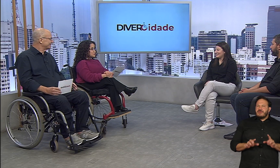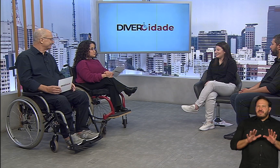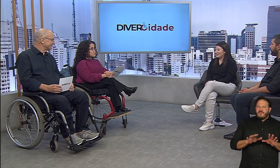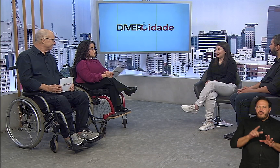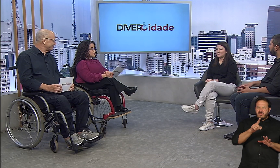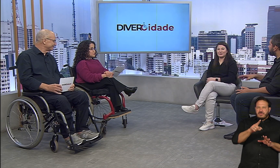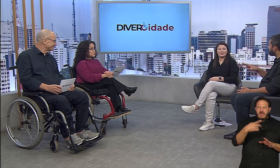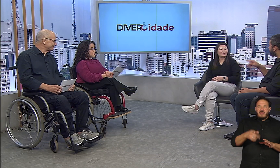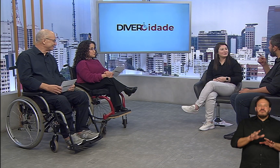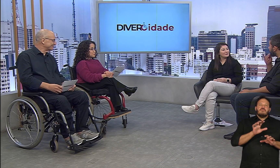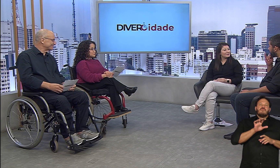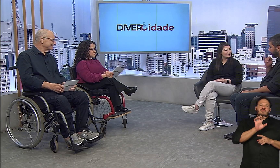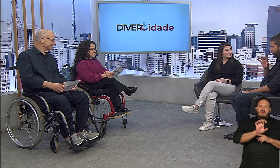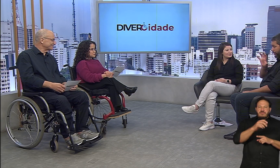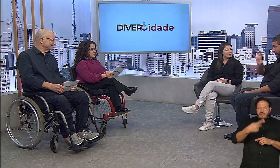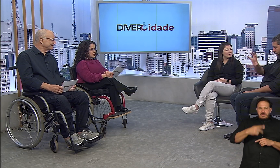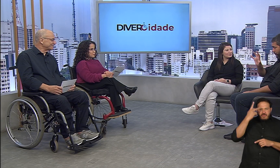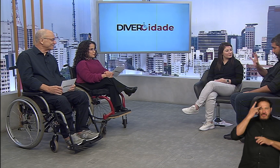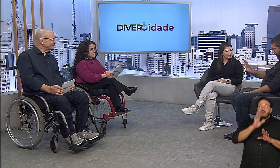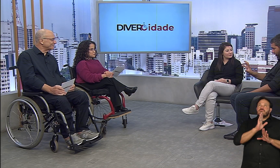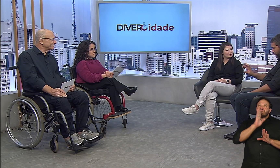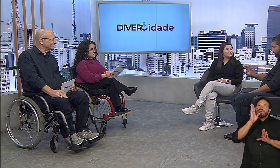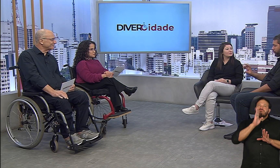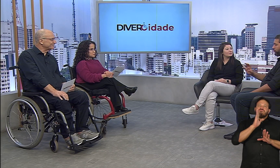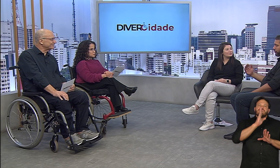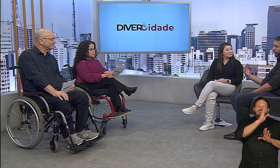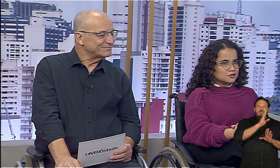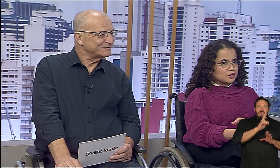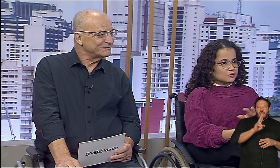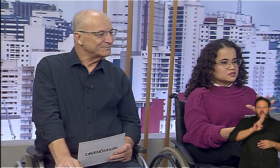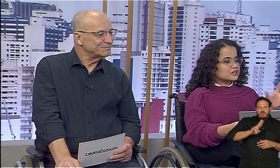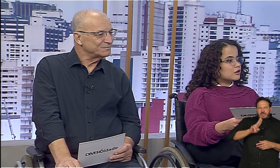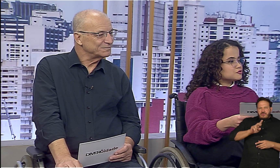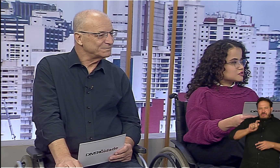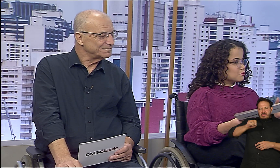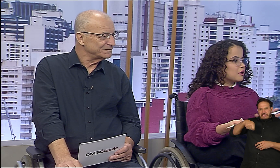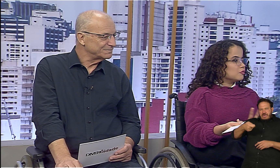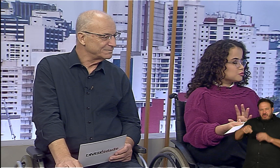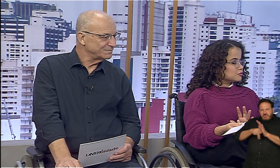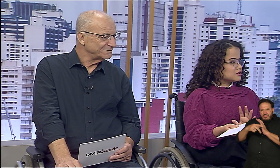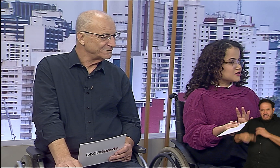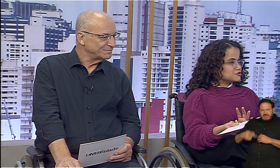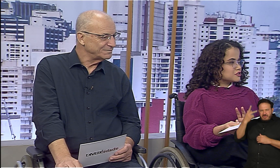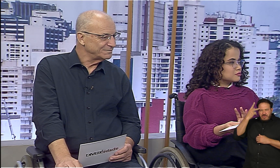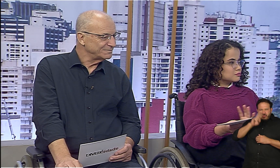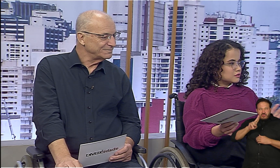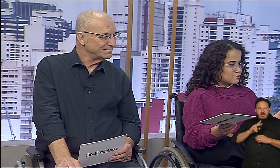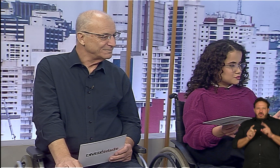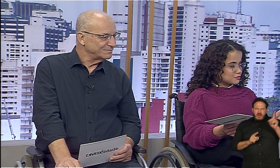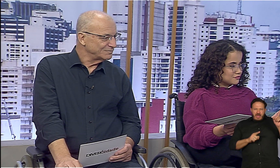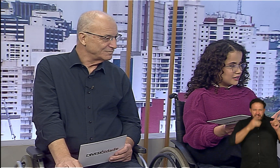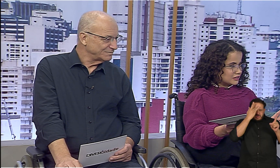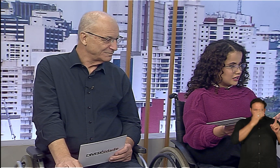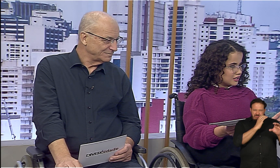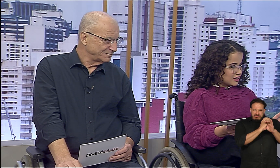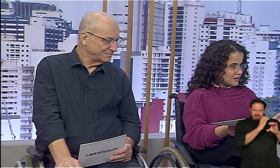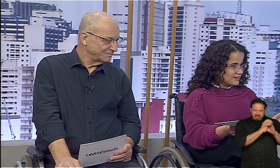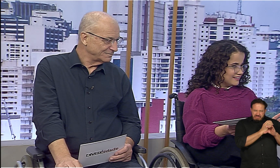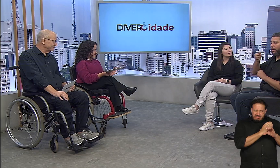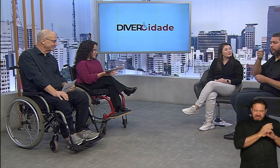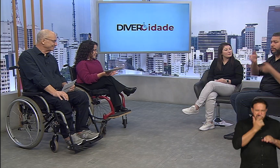você indo de um estado para o outro e, de repente, utilizando o sinal de São Paulo em outra região, a pessoa vai